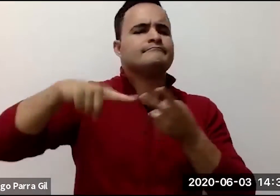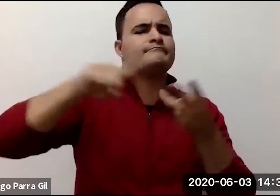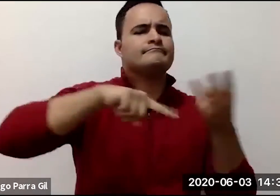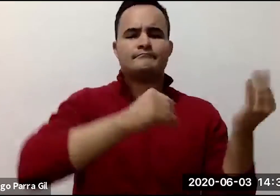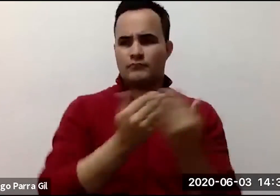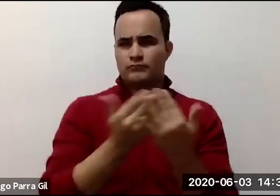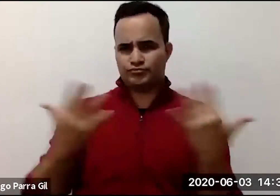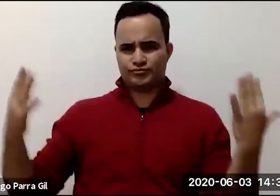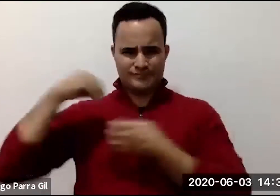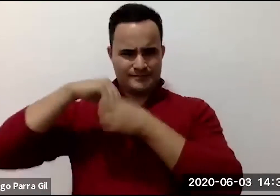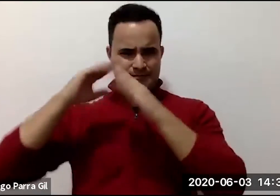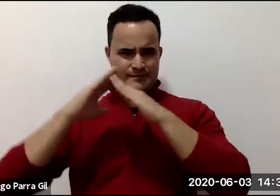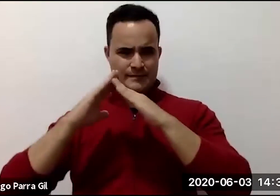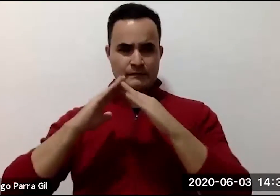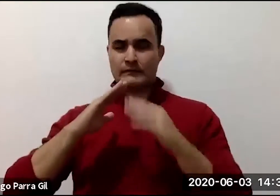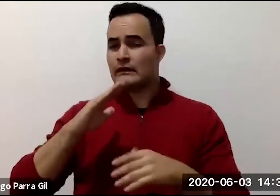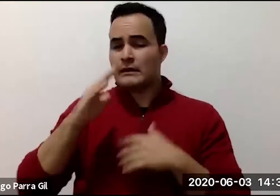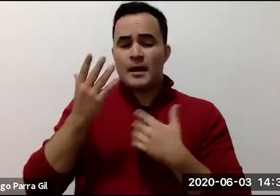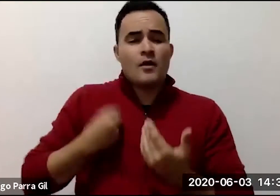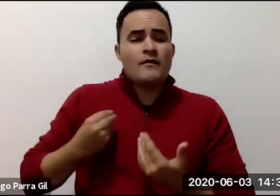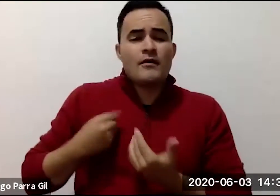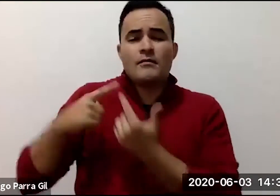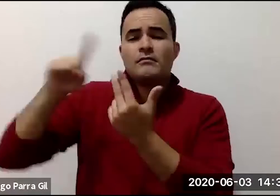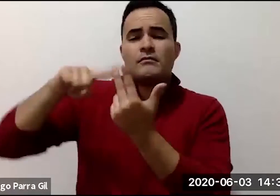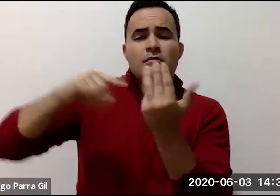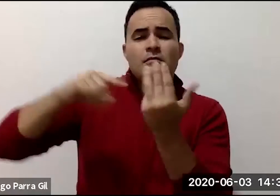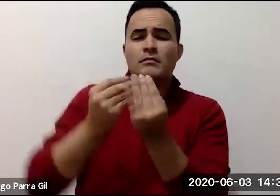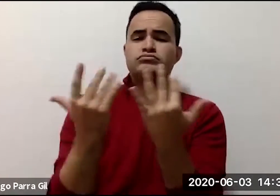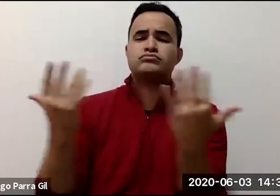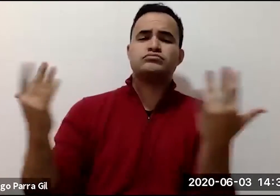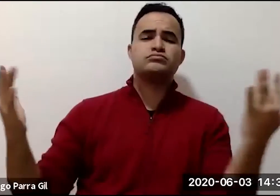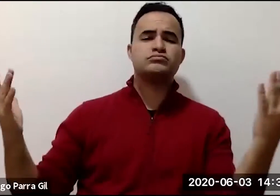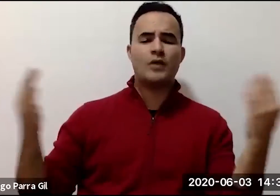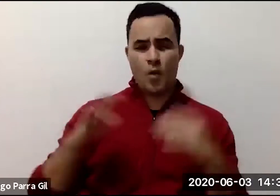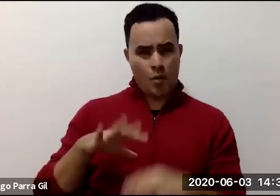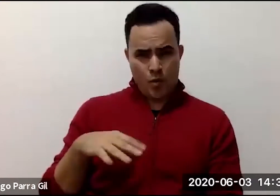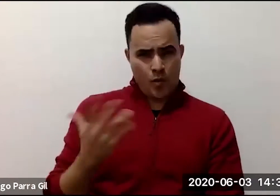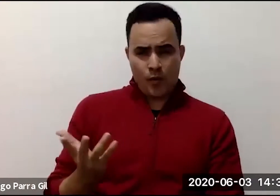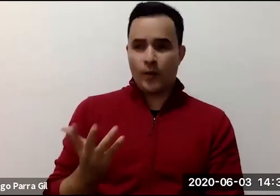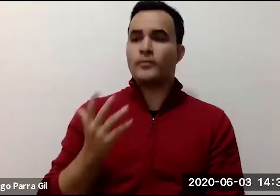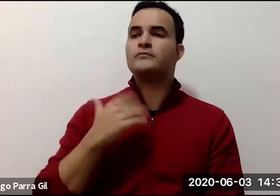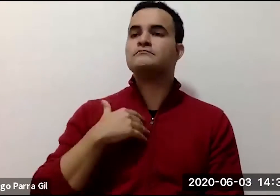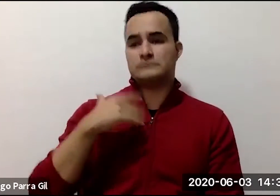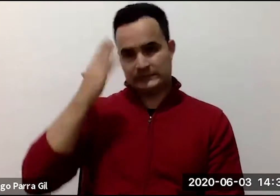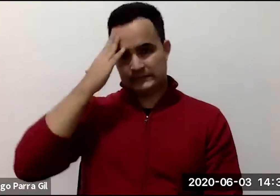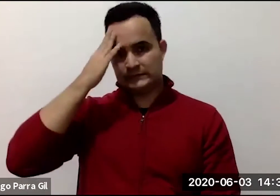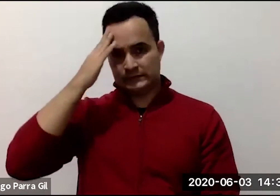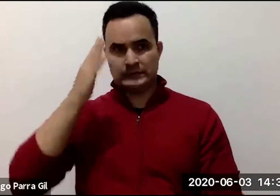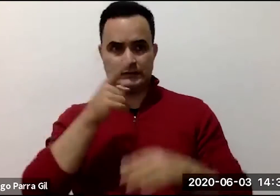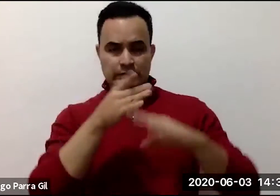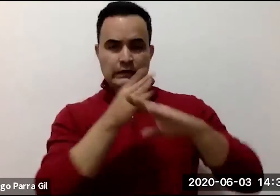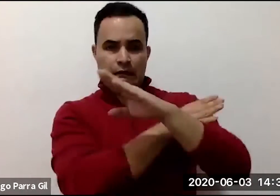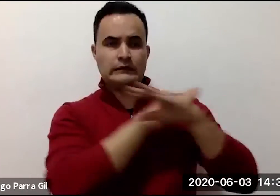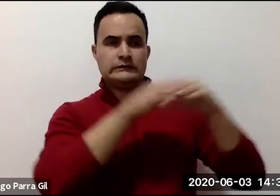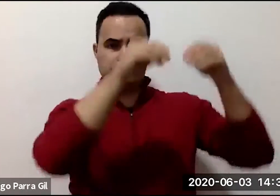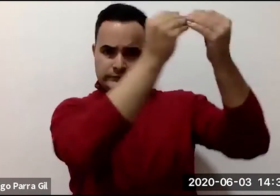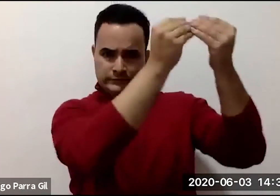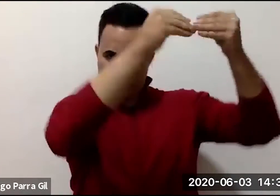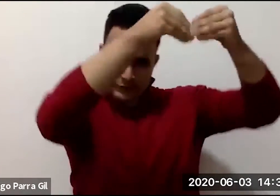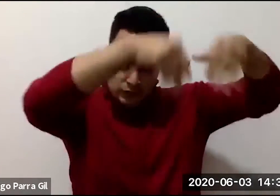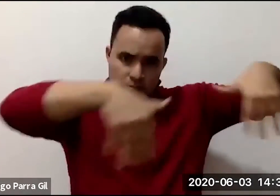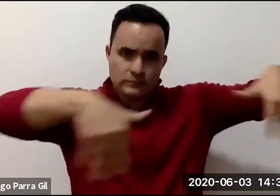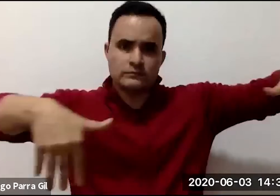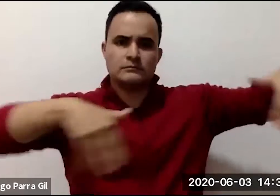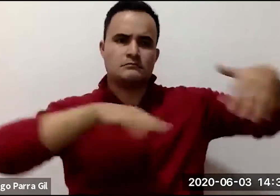es holárquica, es decir, que si bien reconoce ciertas jerarquías, como lo planteaba ahora Diana,